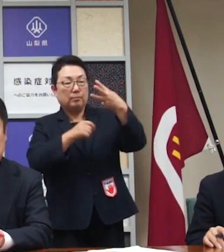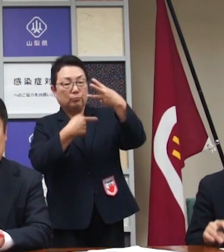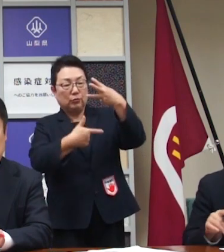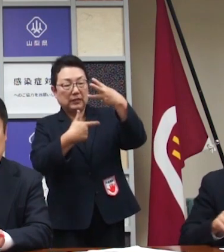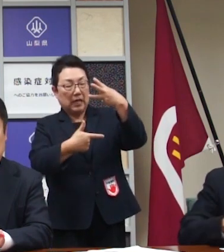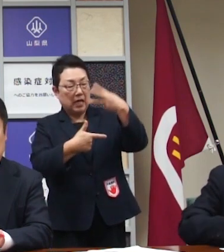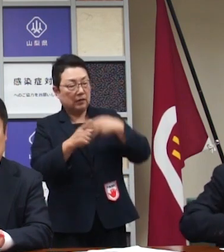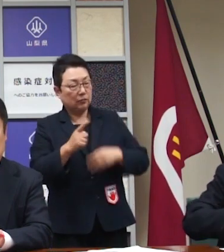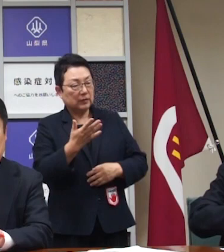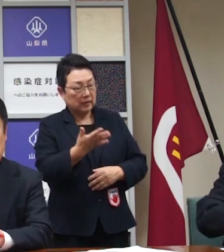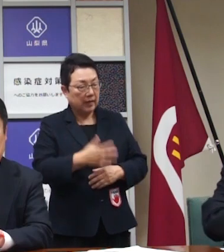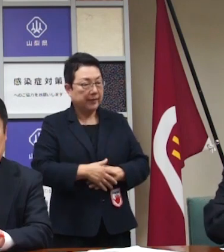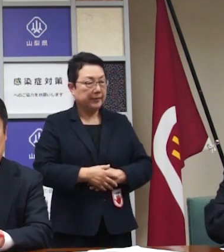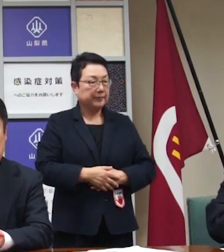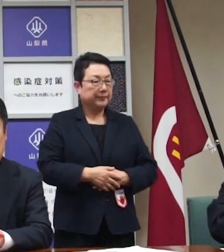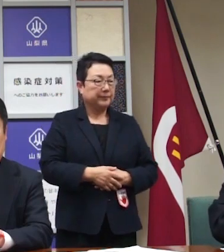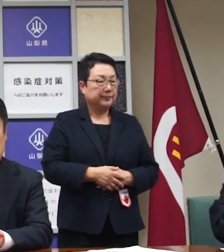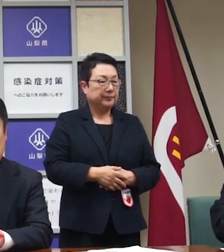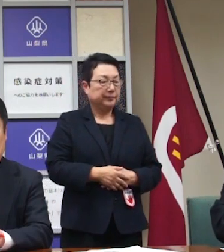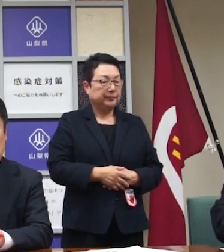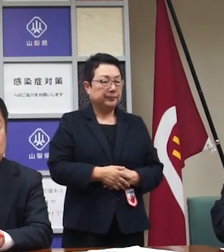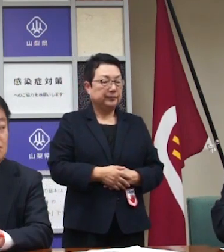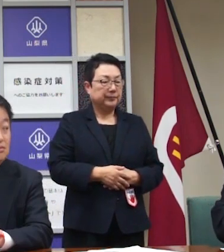ちょっと記録がないんですが、